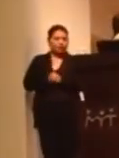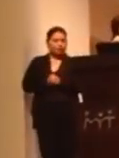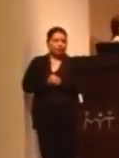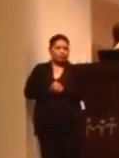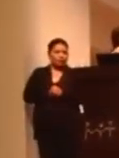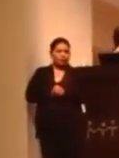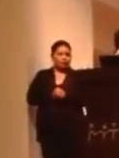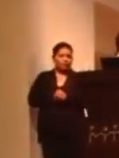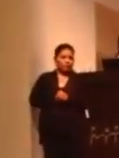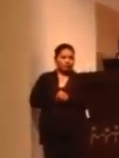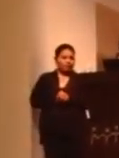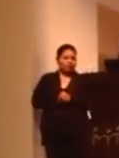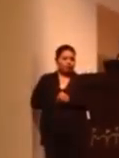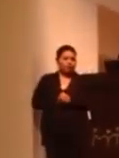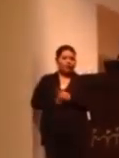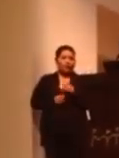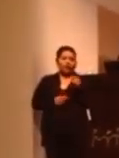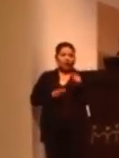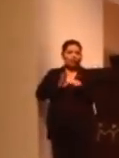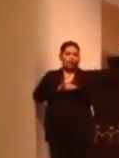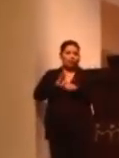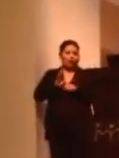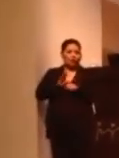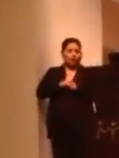más comunes.